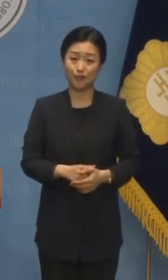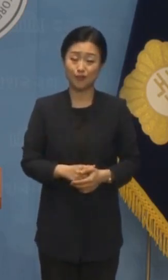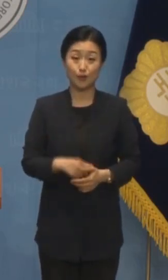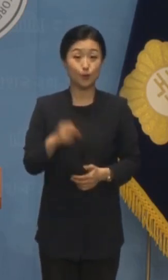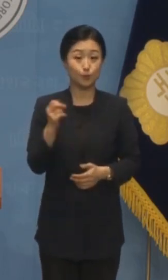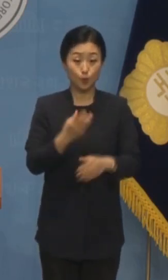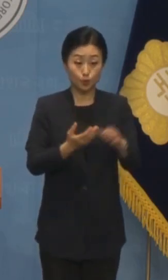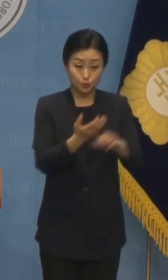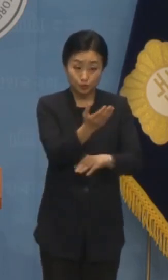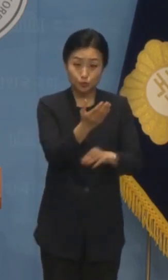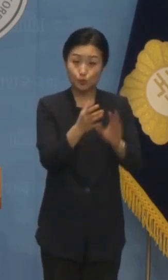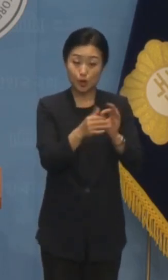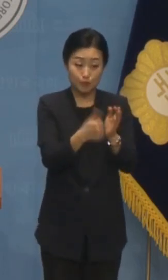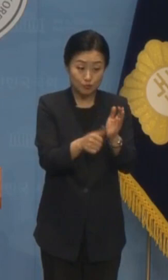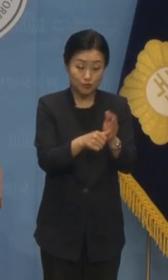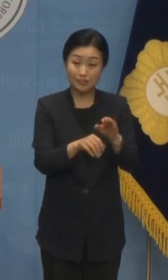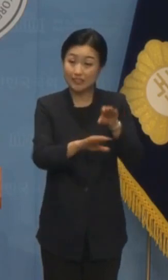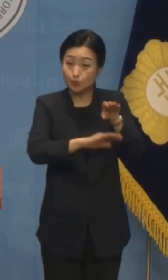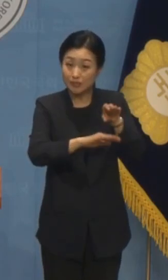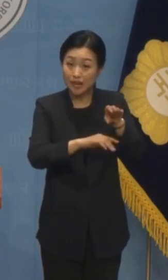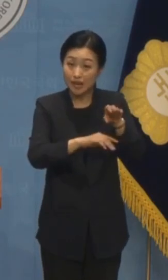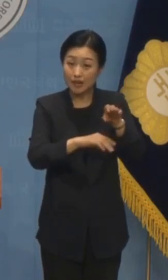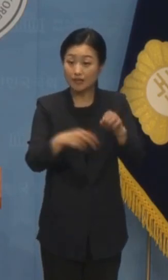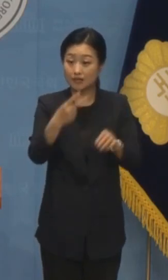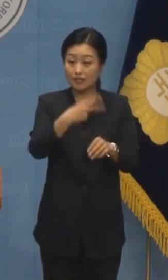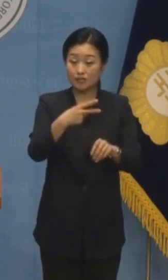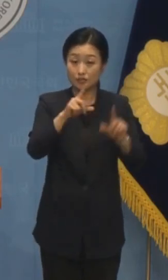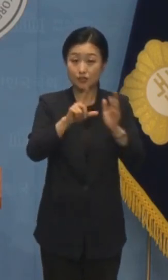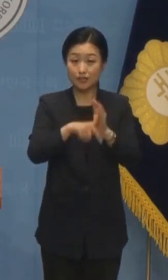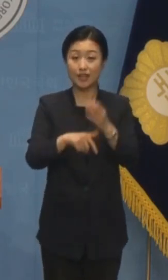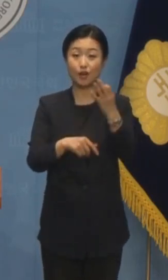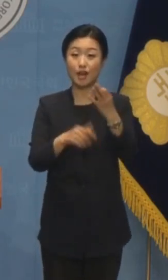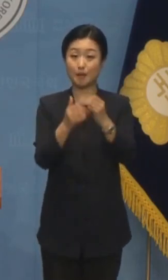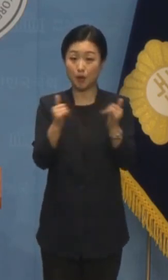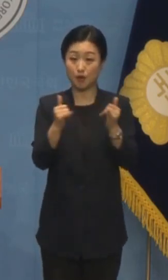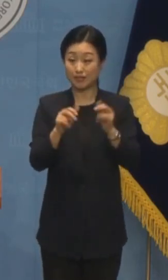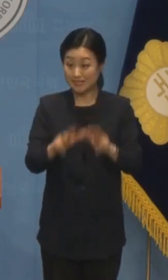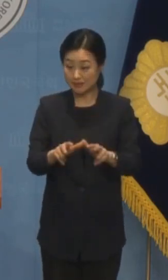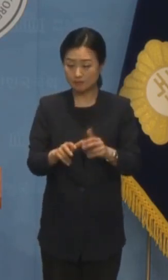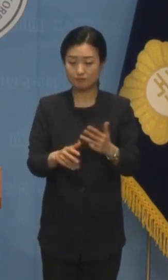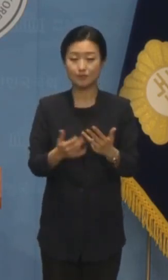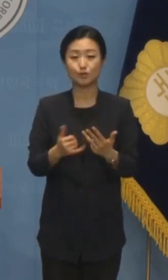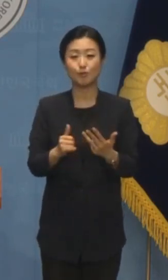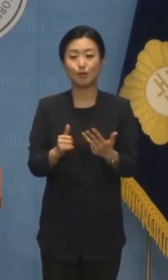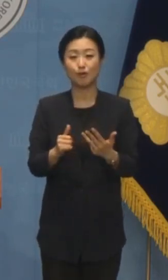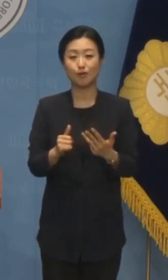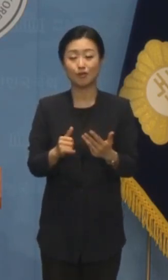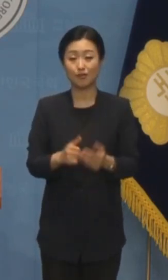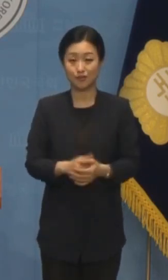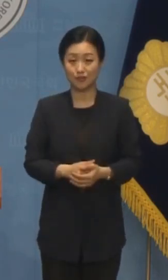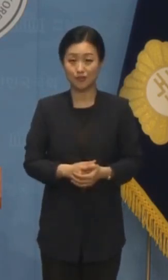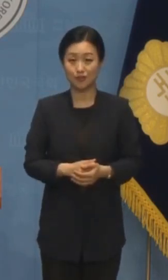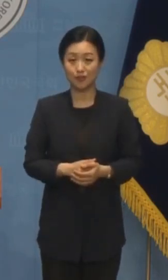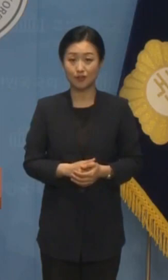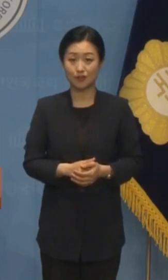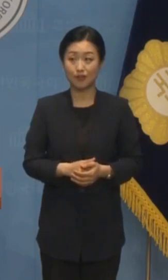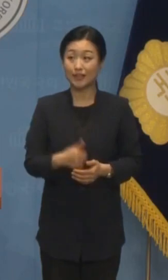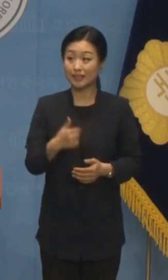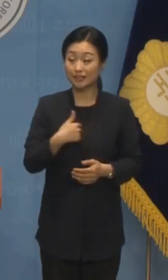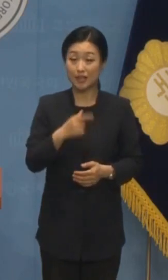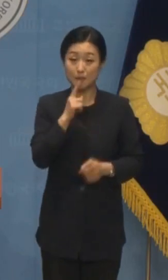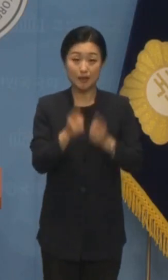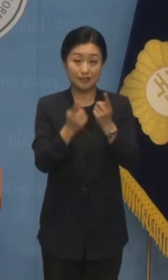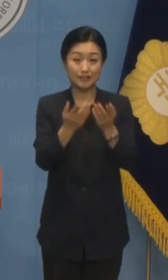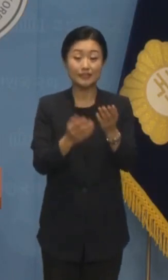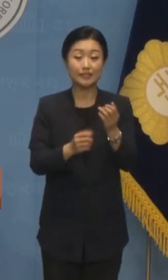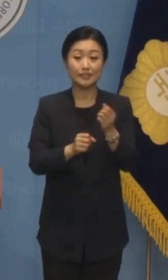다른 주력 수출 부문인 자동차 분야도 2000년 14명에서 현재 8명으로 감소했습니다. 물론 제가 이 말씀을